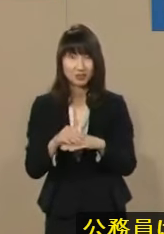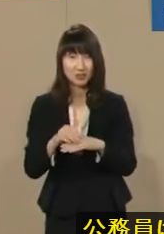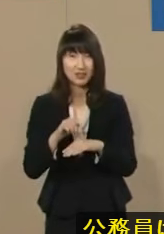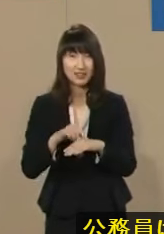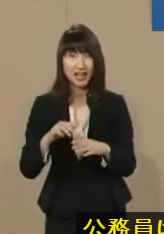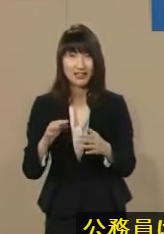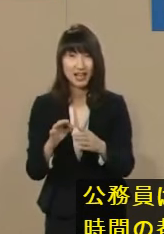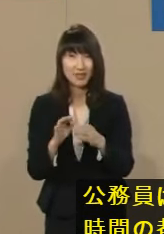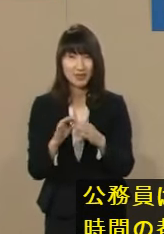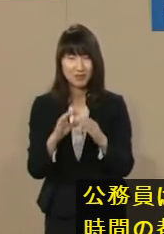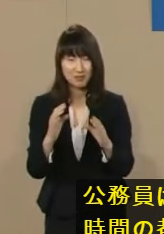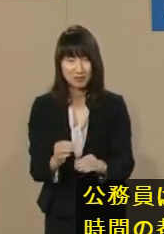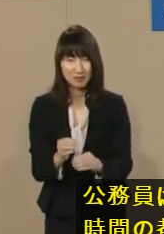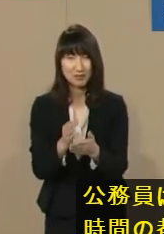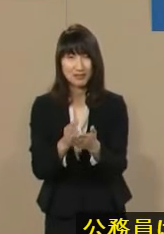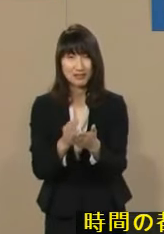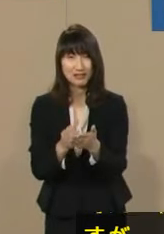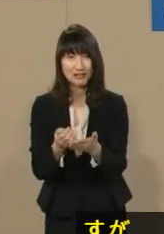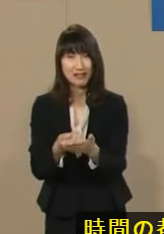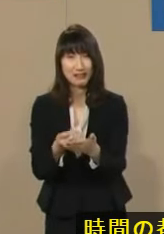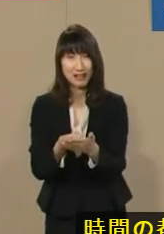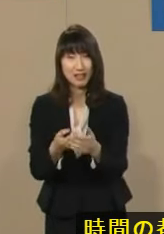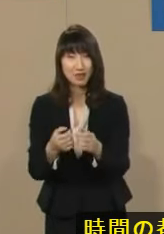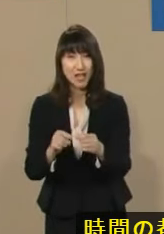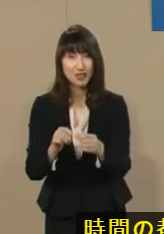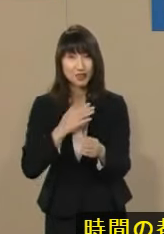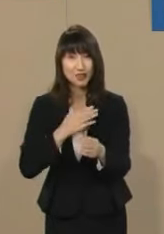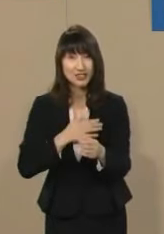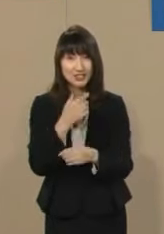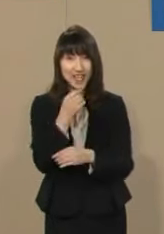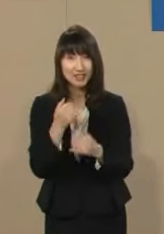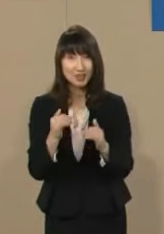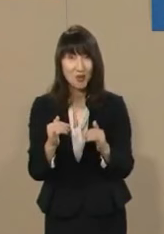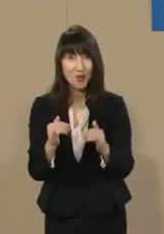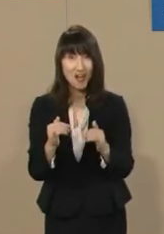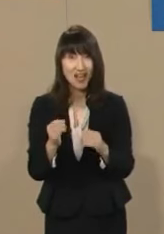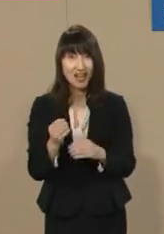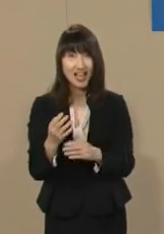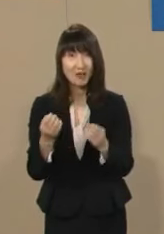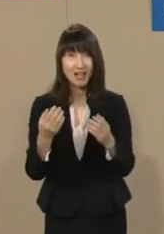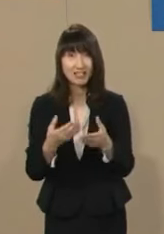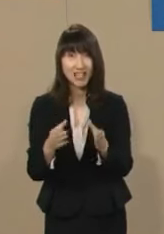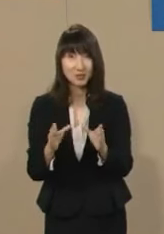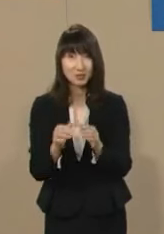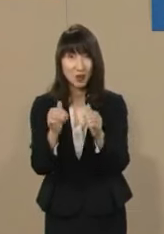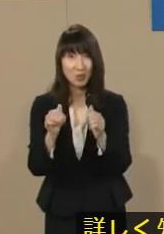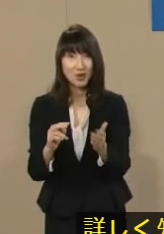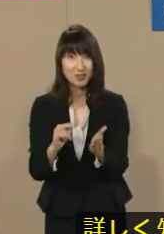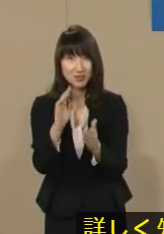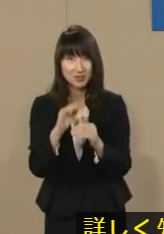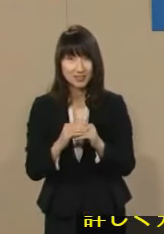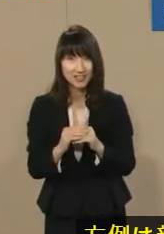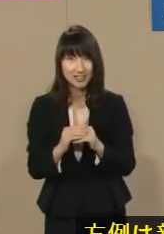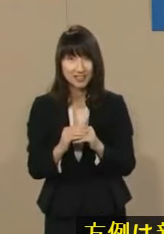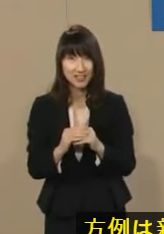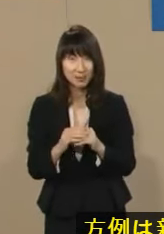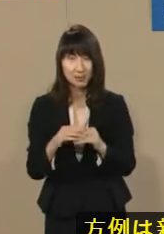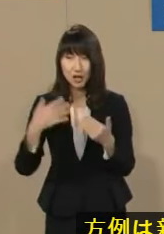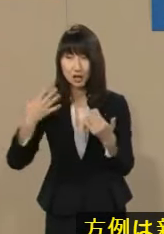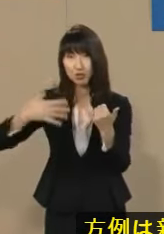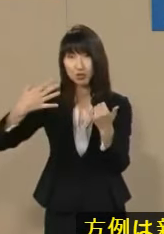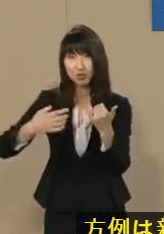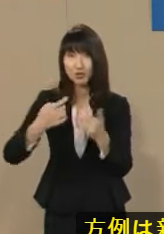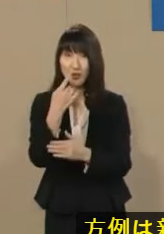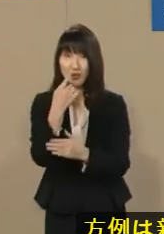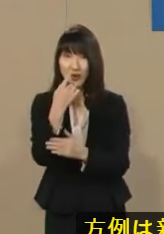ざっくりとしかお伝えできないのが残念ですが、詳しく知りたいとおっしゃってくださる方、令和新選組のホームページでご覧いただくか、YouTube で